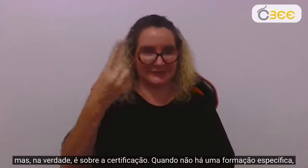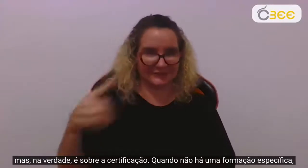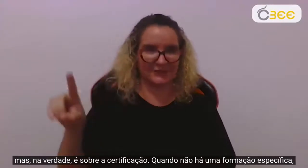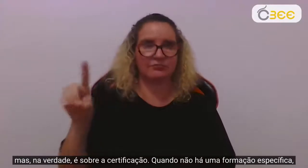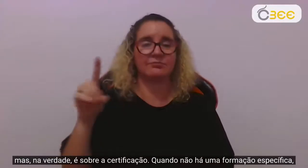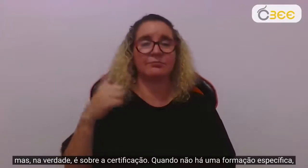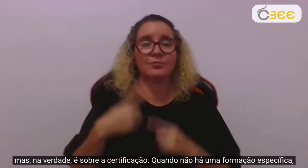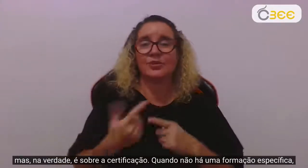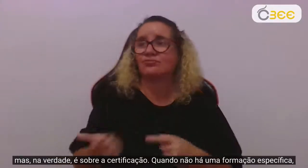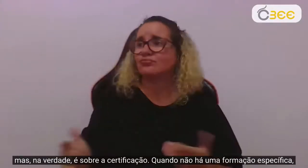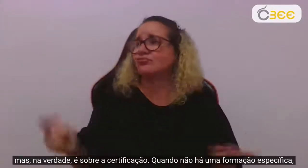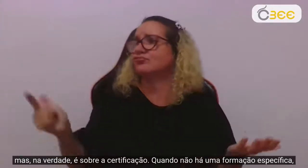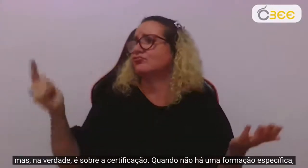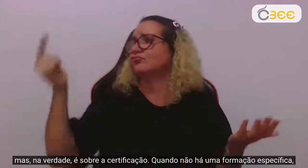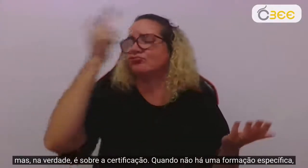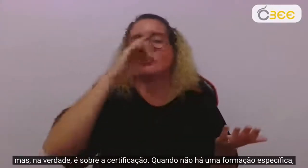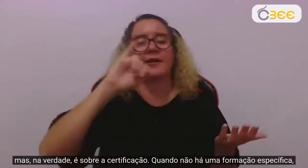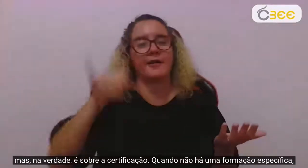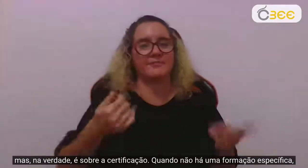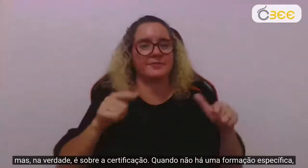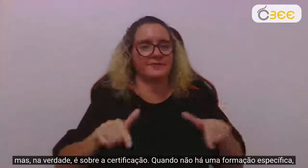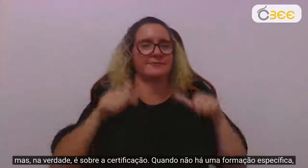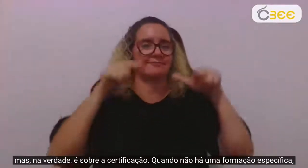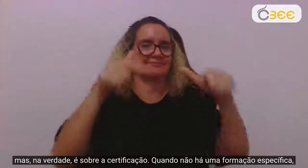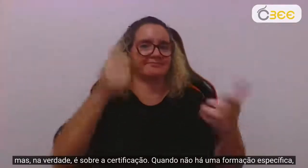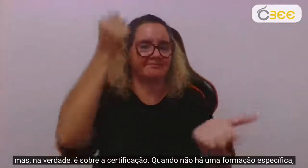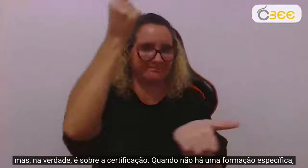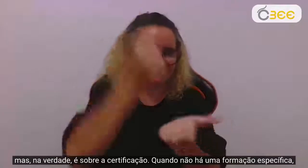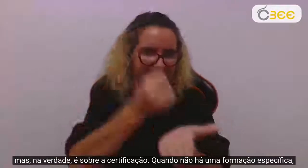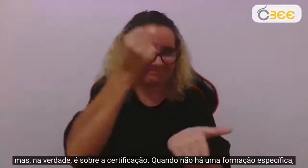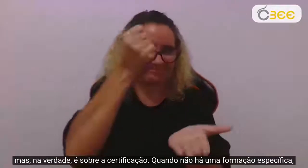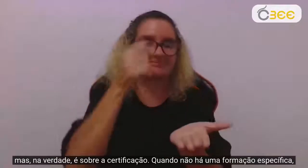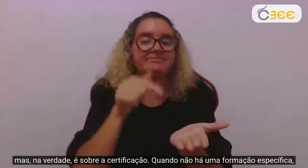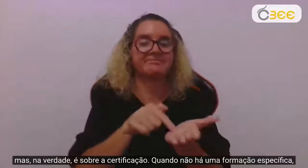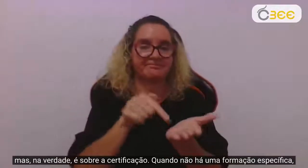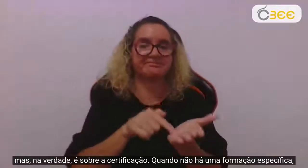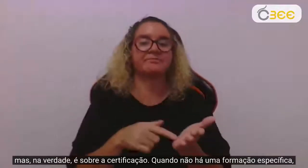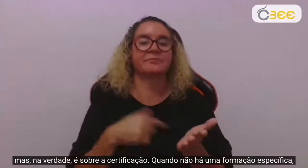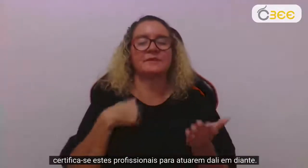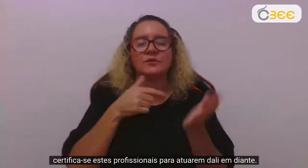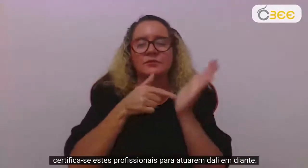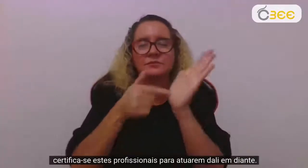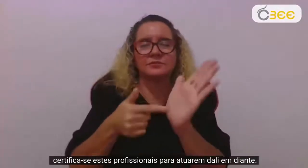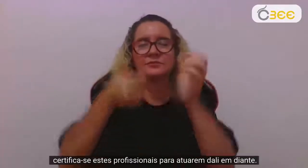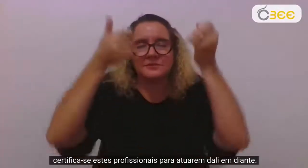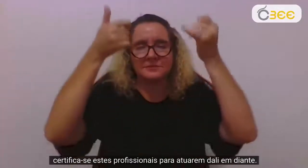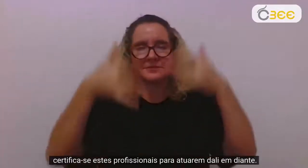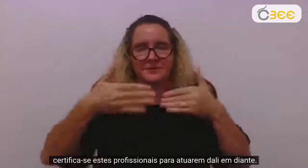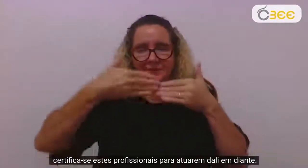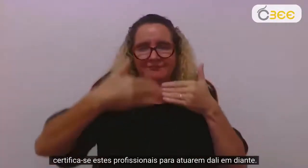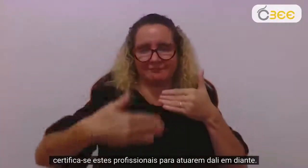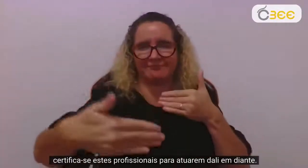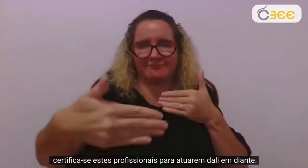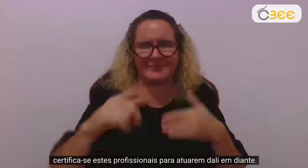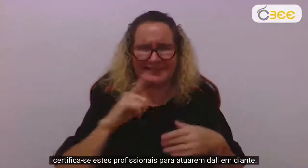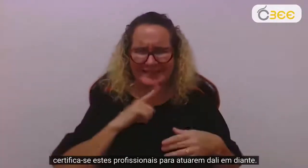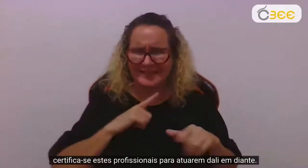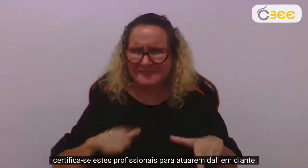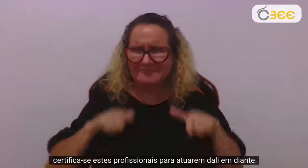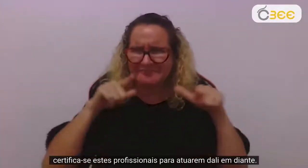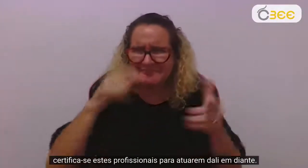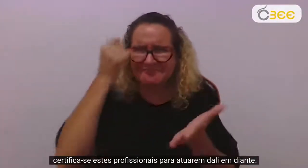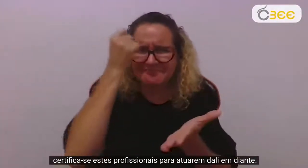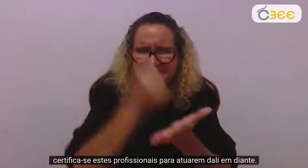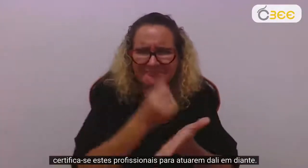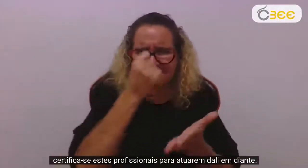a certificação. Quando não há uma formação específica, certifica-se estes